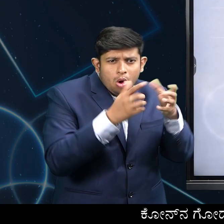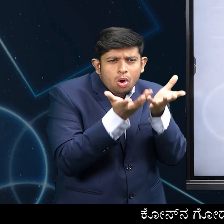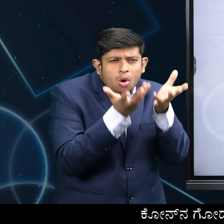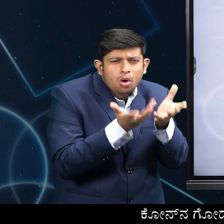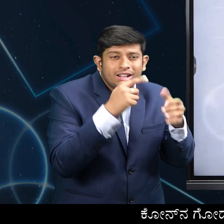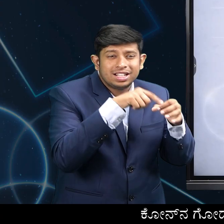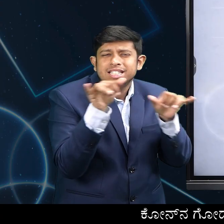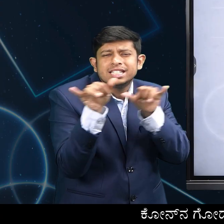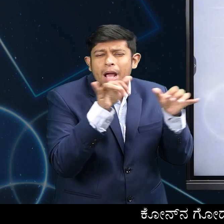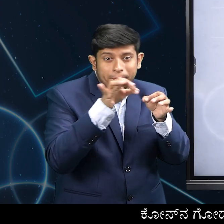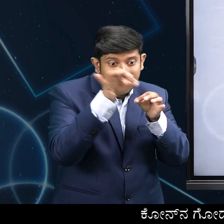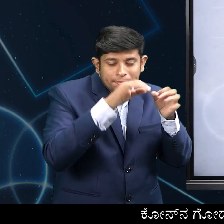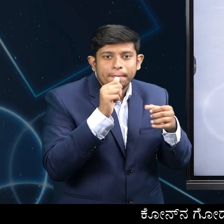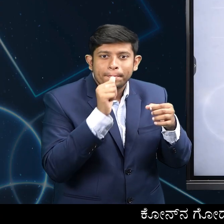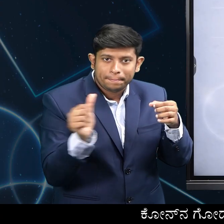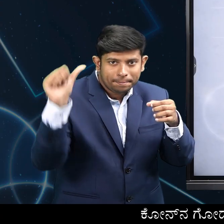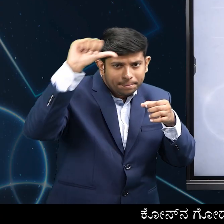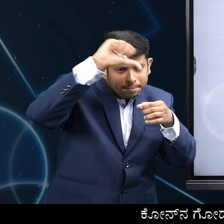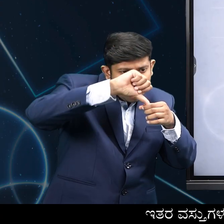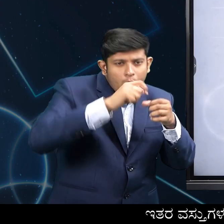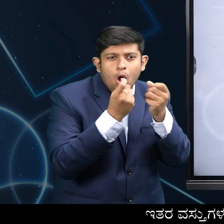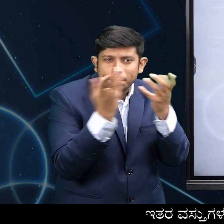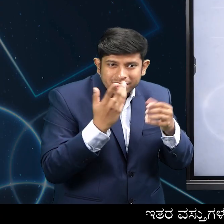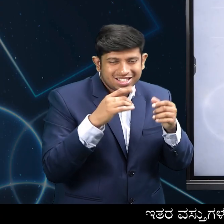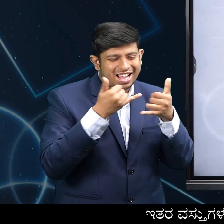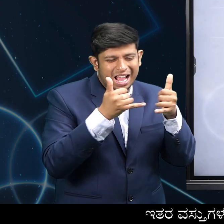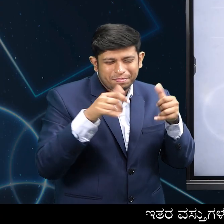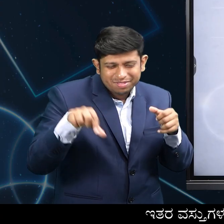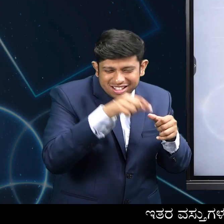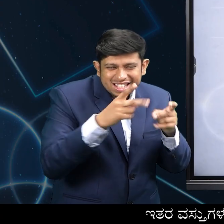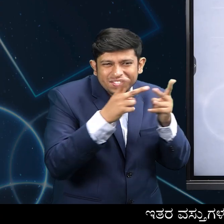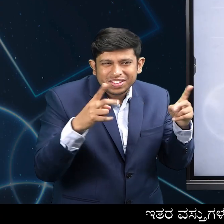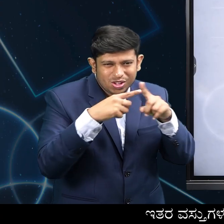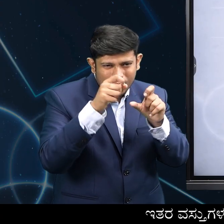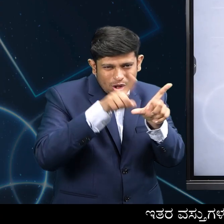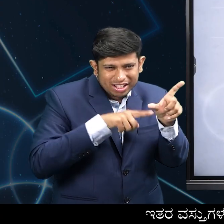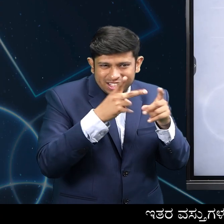ಕೋನ್ನ ಗೋಡೆಯೊಳಗೆ ಎಷ್ಟು ನೀರು ಆಟಿಕೆಗಳು ಅಥವಾ ಯಾವುದೇ ಇತರ ವಸ್ತುಗಳನ್ನ ಹೊಂದಿಕೊಳ್ಳುತ್ತವೆ ಎಂಬುದನ್ನ ಅಳೆಯುವಂತಿದೆ.